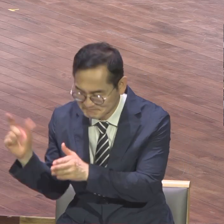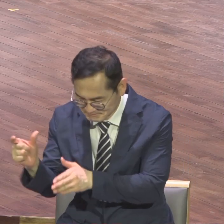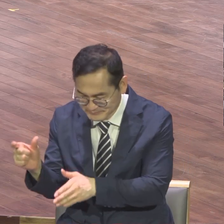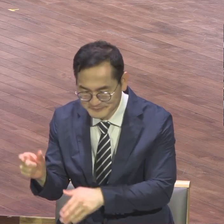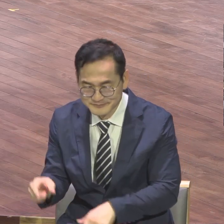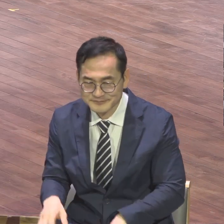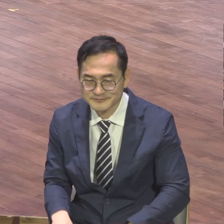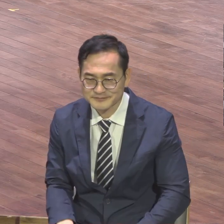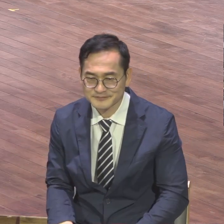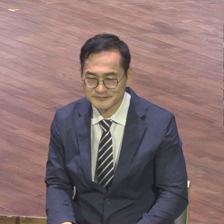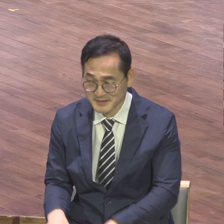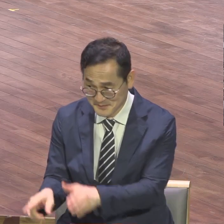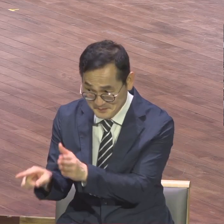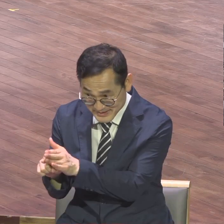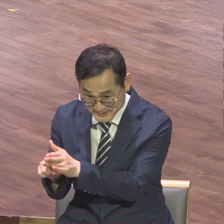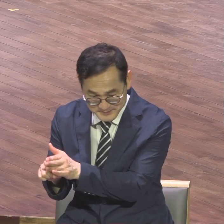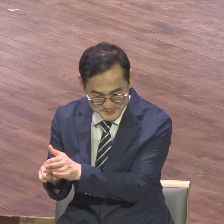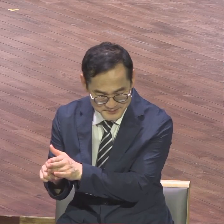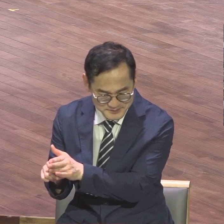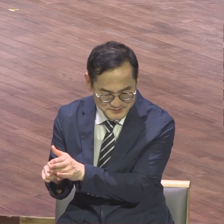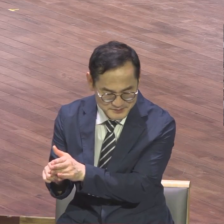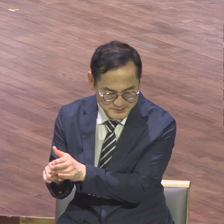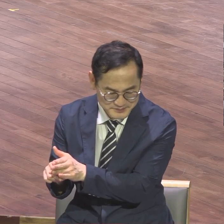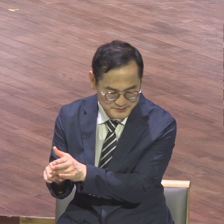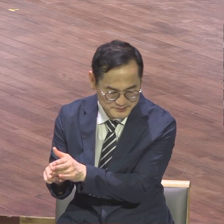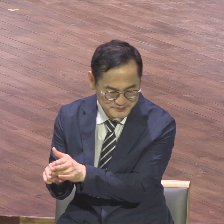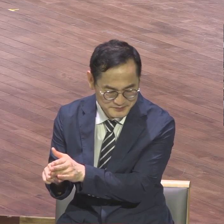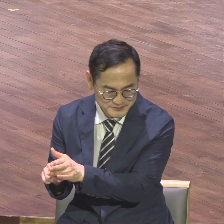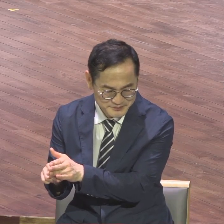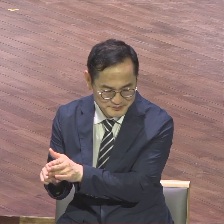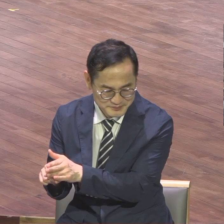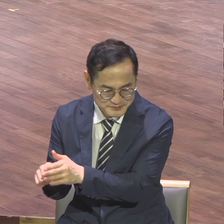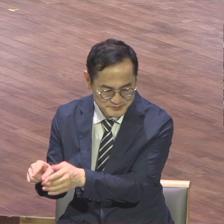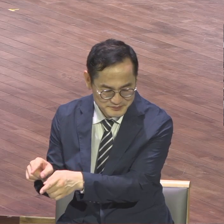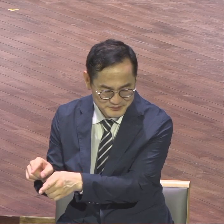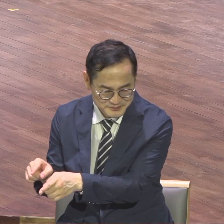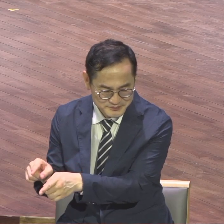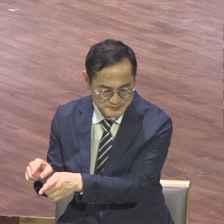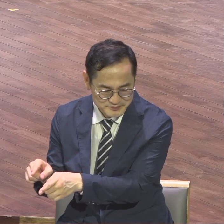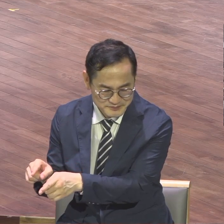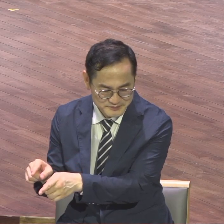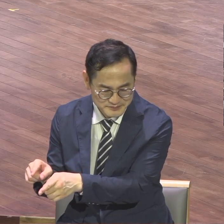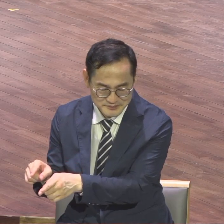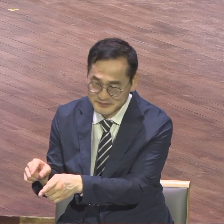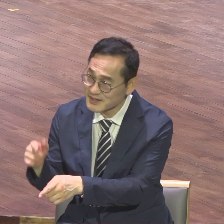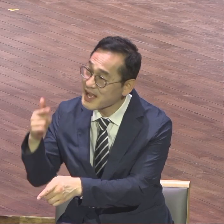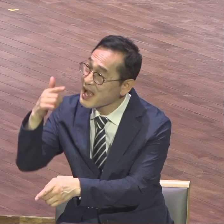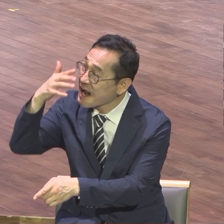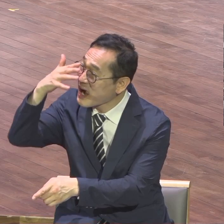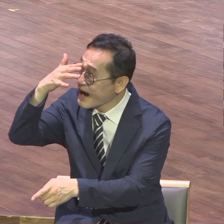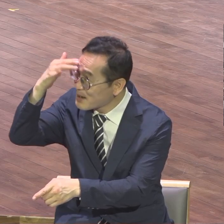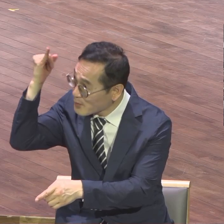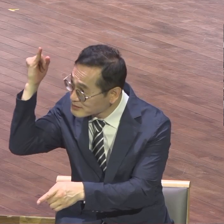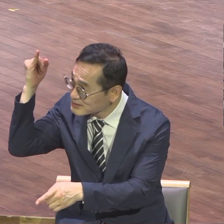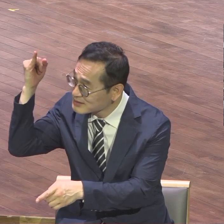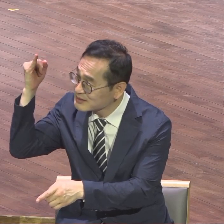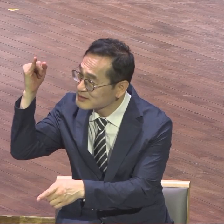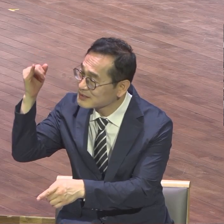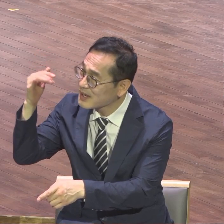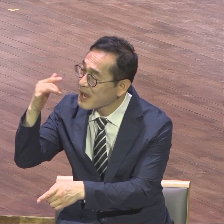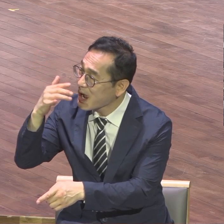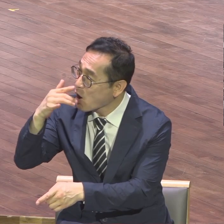이 믿음은 먼저 너 외조모 로이스와 너 어머니 유네게 속에 있더니 너 속에도 있는 줄을 확신하노라.